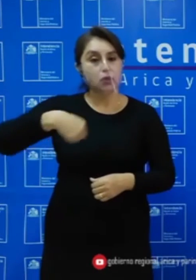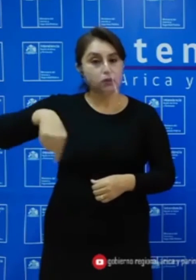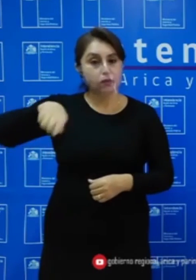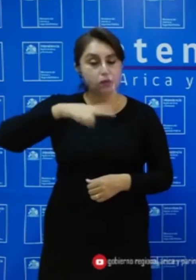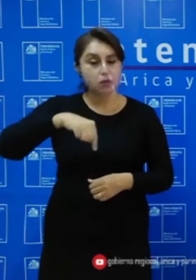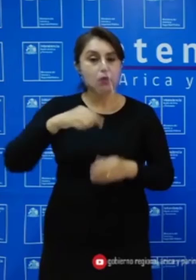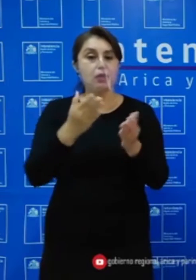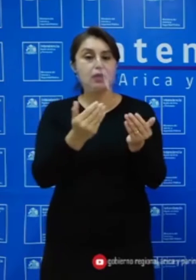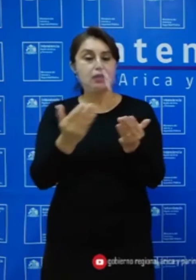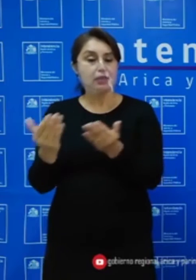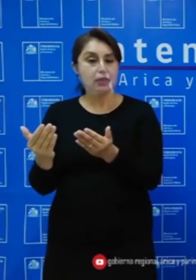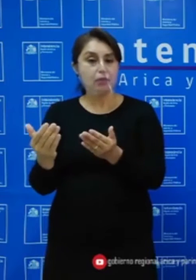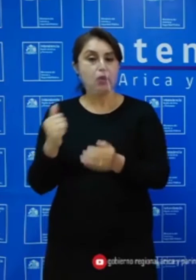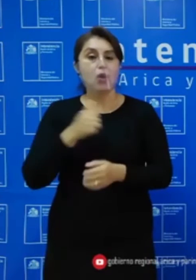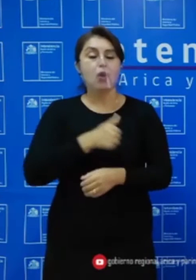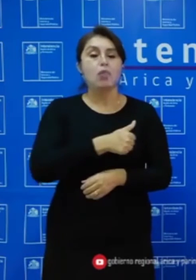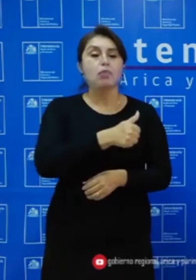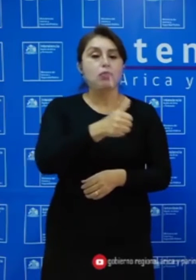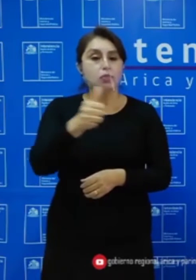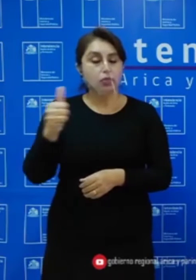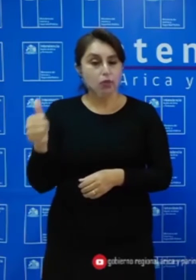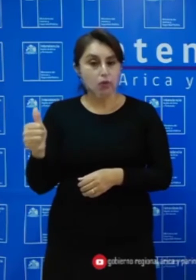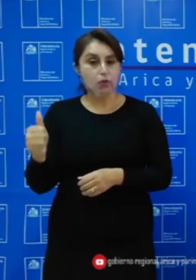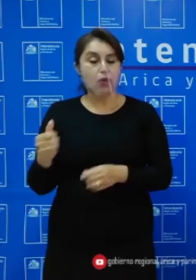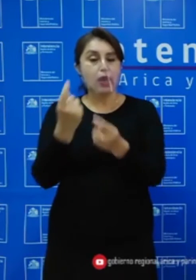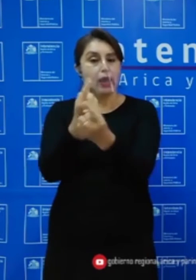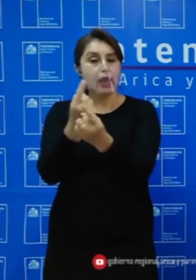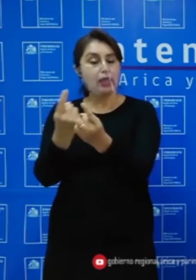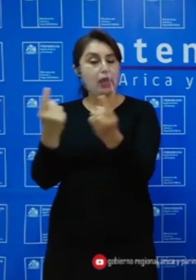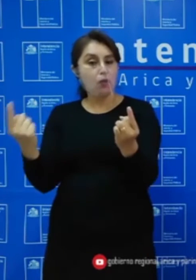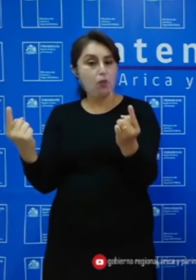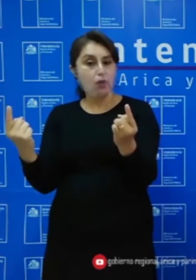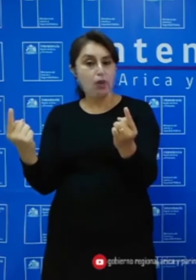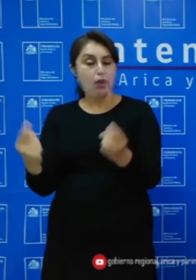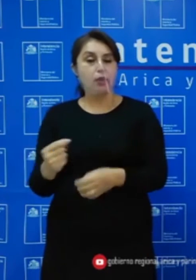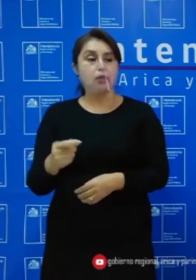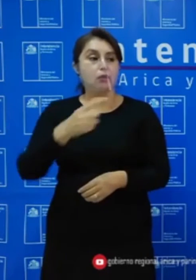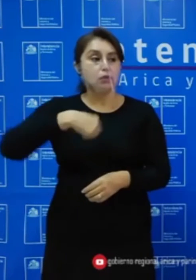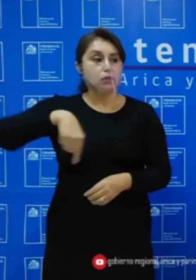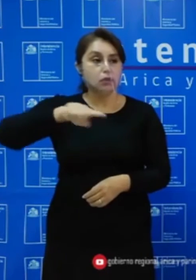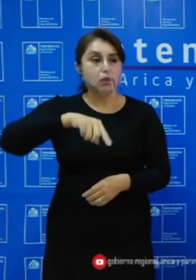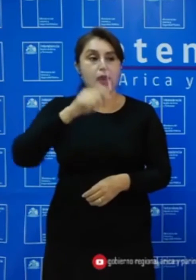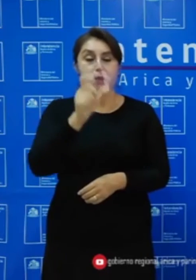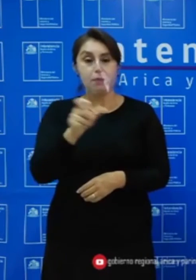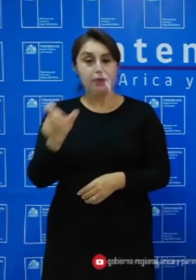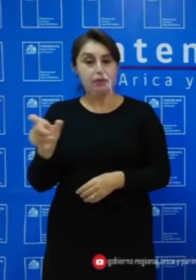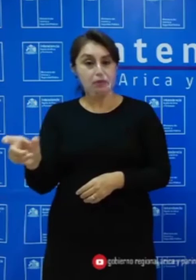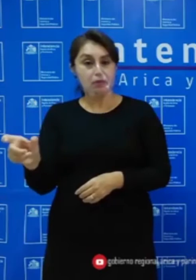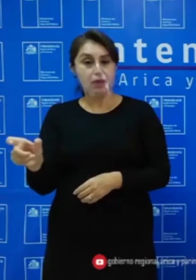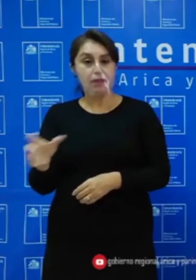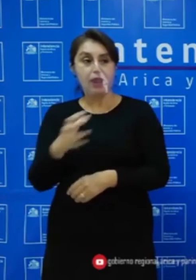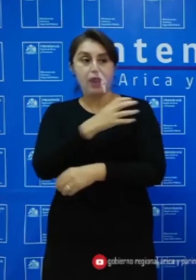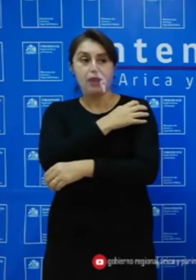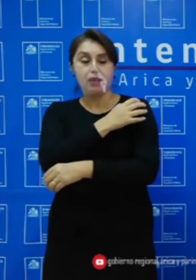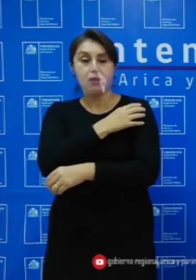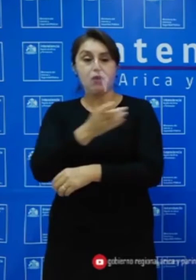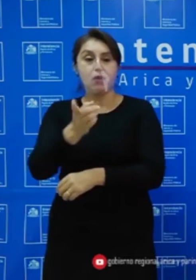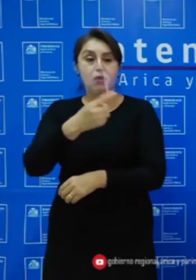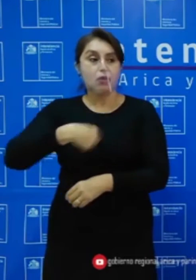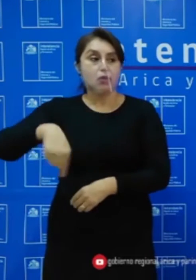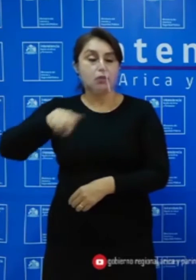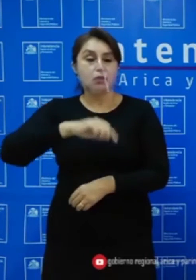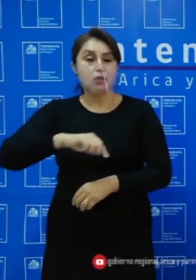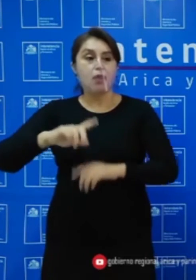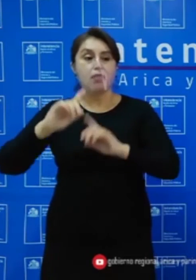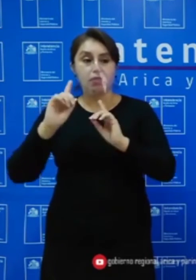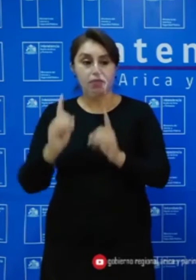cada uno de nosotros, cada uno de los habitantes de toda esta región, que seamos responsables con las medidas